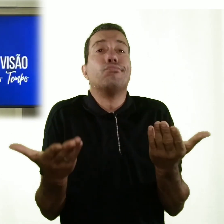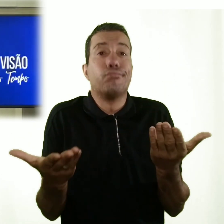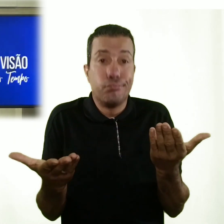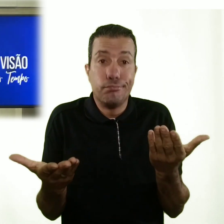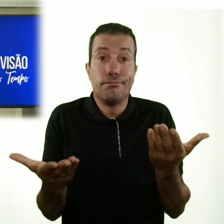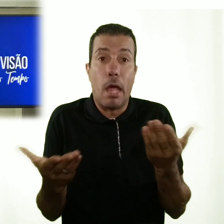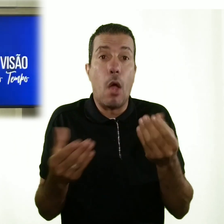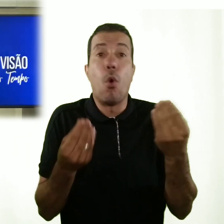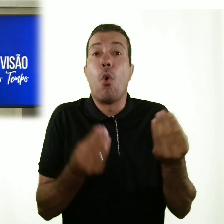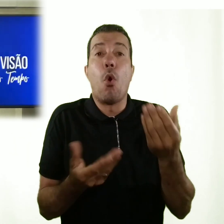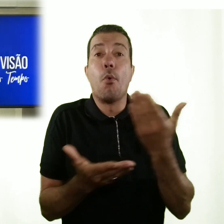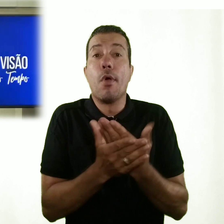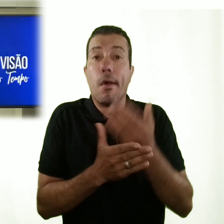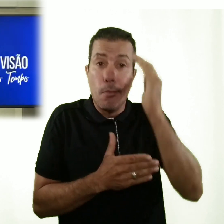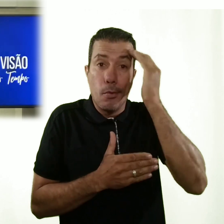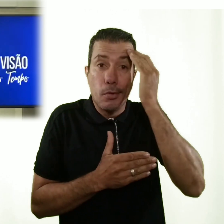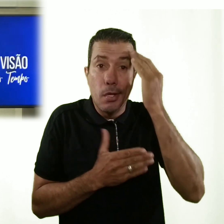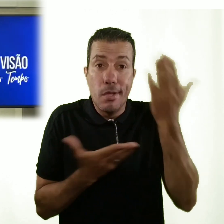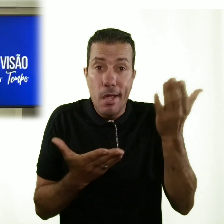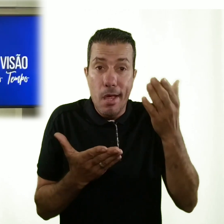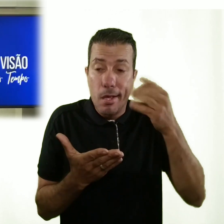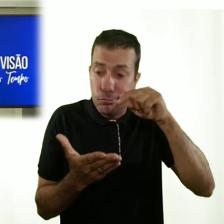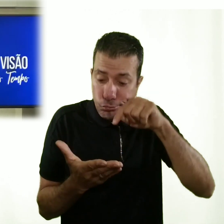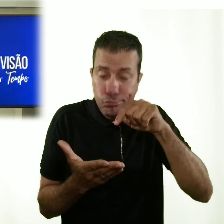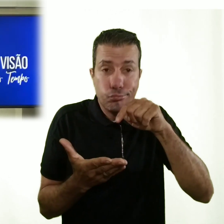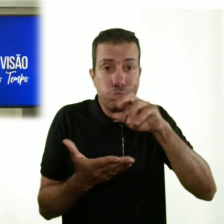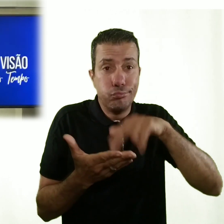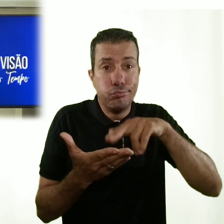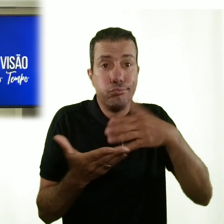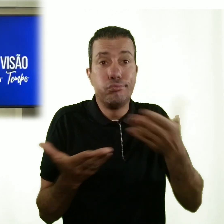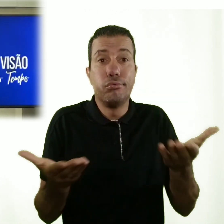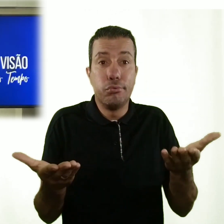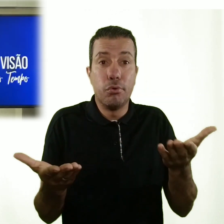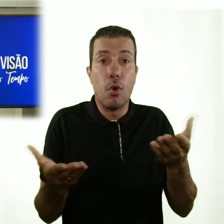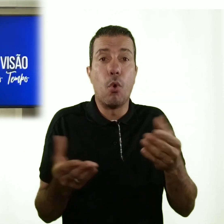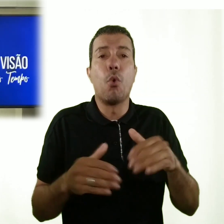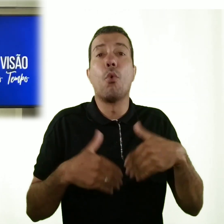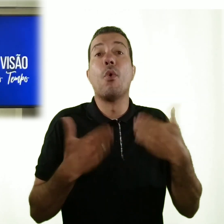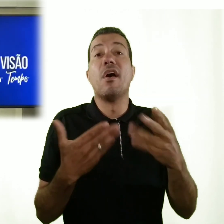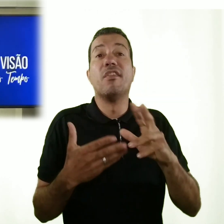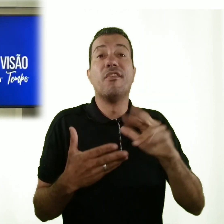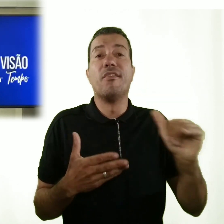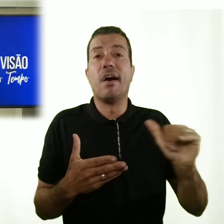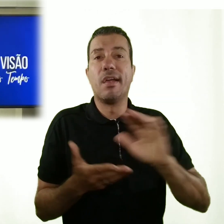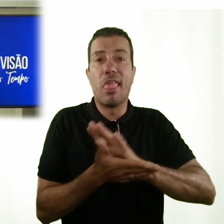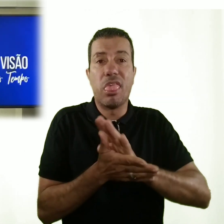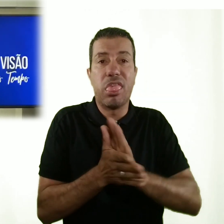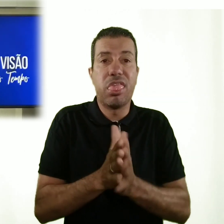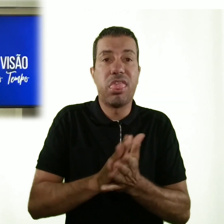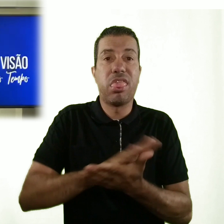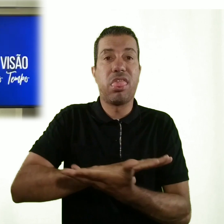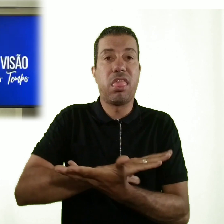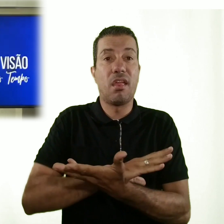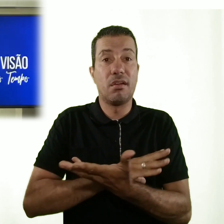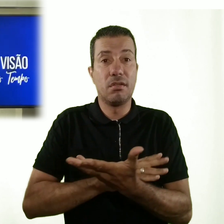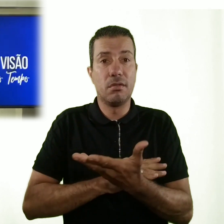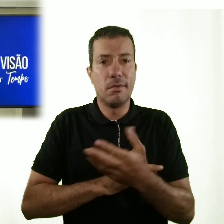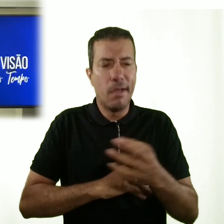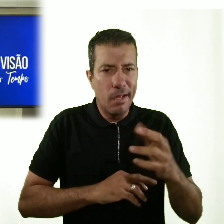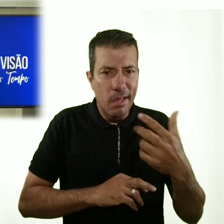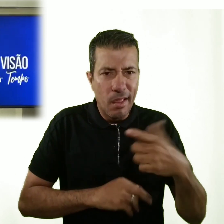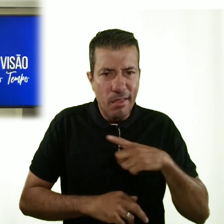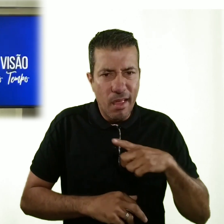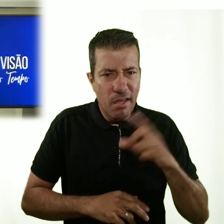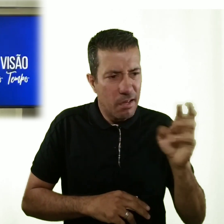podemos entender tudo isso que estamos vivendo? Como ou quando tudo isso vai acabar? Se é que existe uma resposta para essas